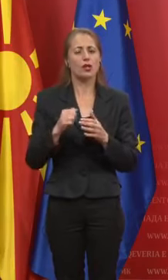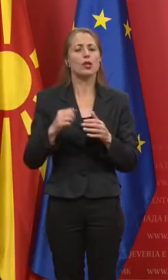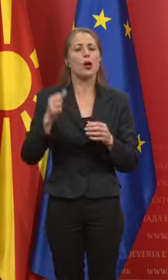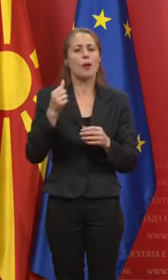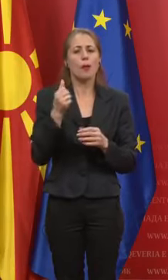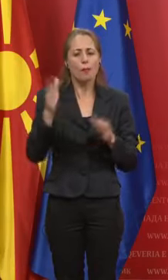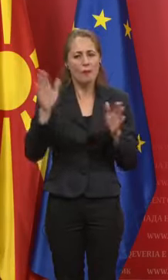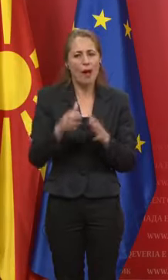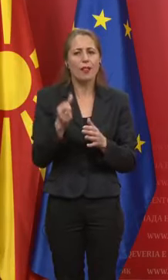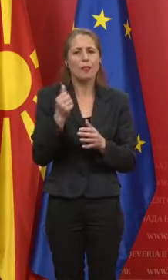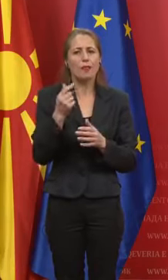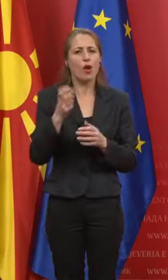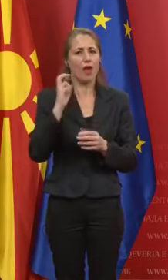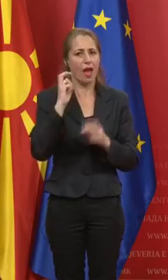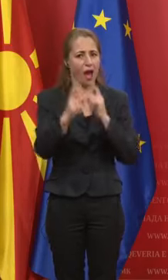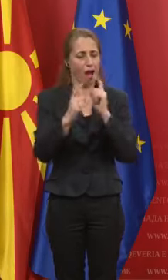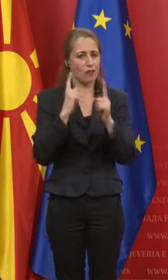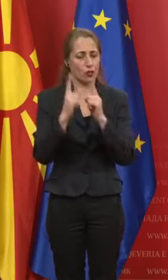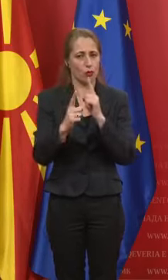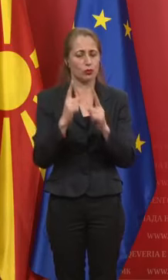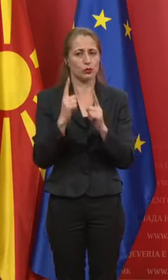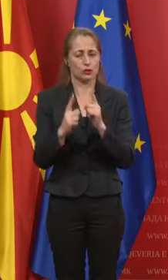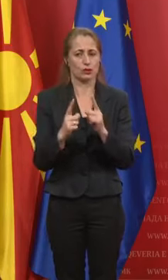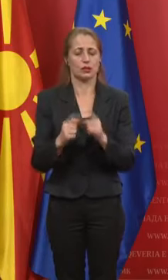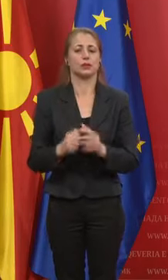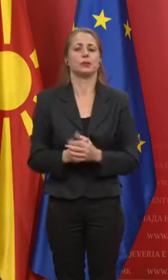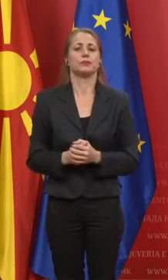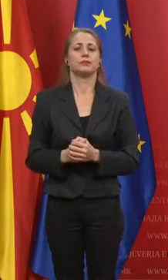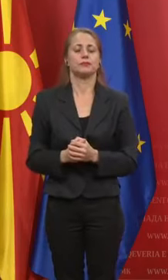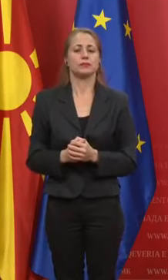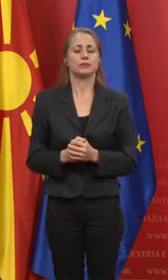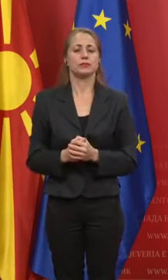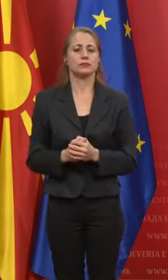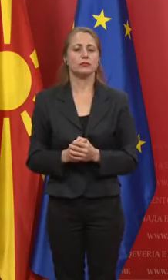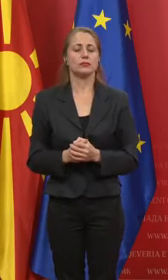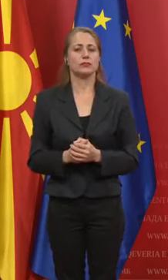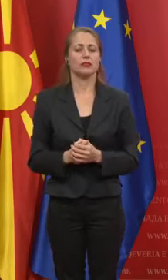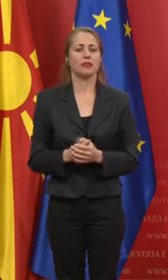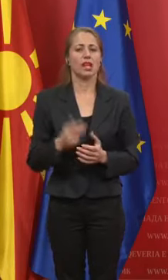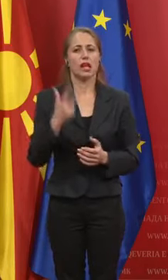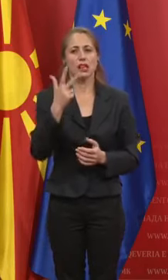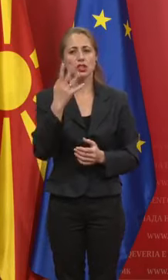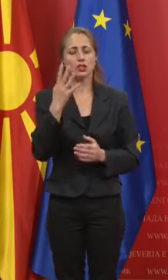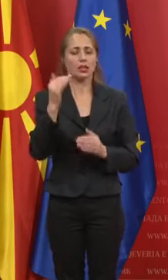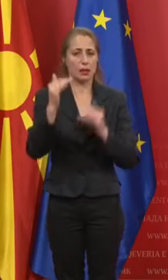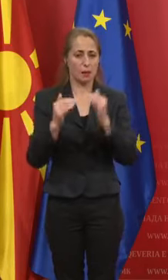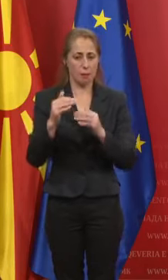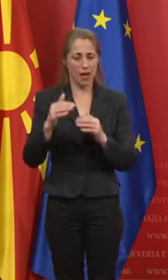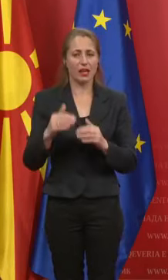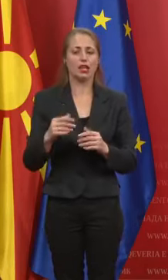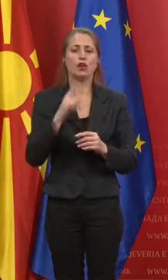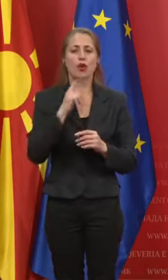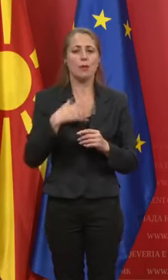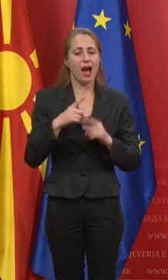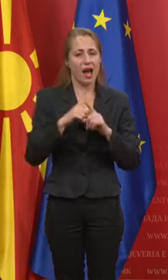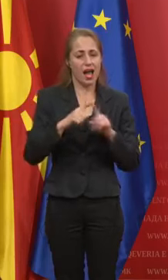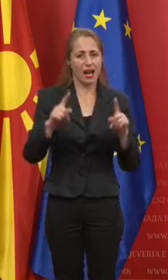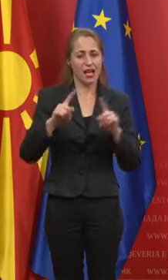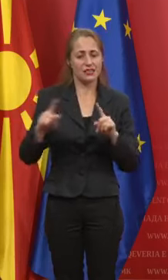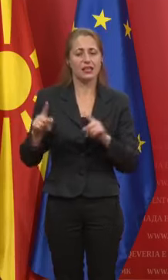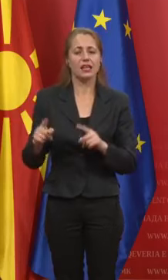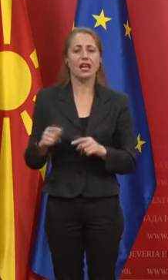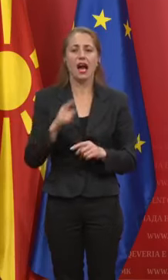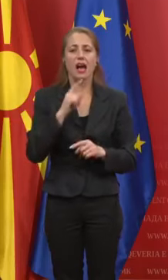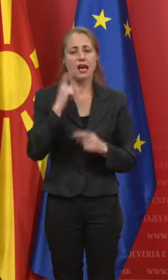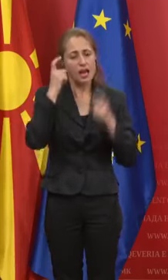на граѓани кои што се возат во средствата за јавен превоз. Тоа се 3-4 мерки на кои што се разликува и кои што се размислува и кои